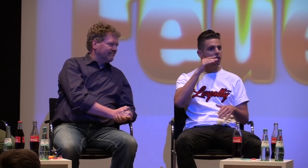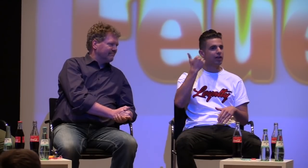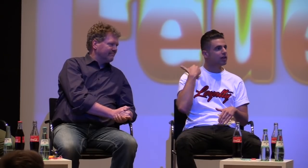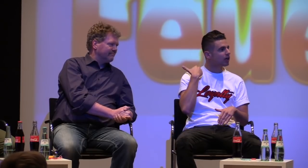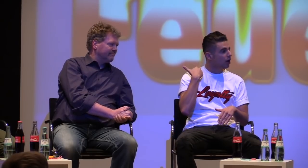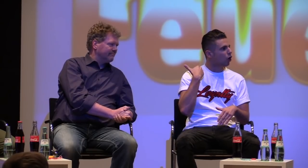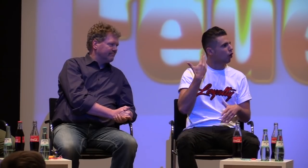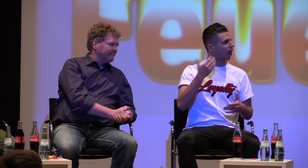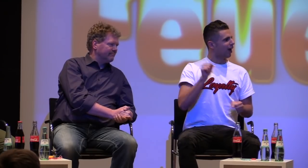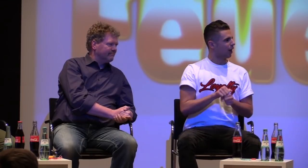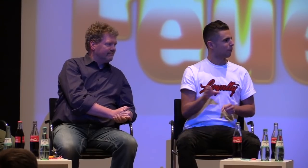auch vielleicht durch dieses